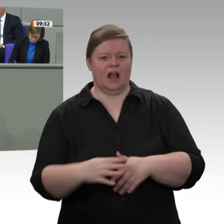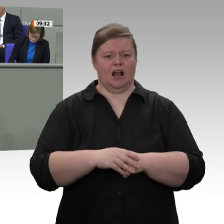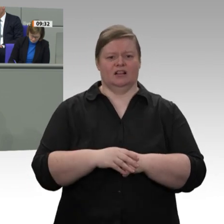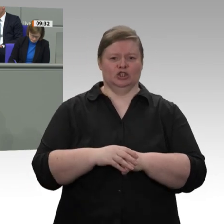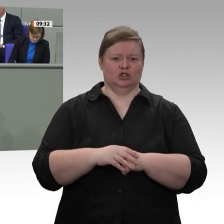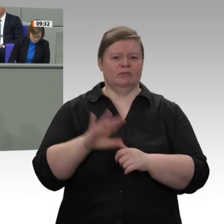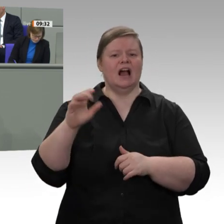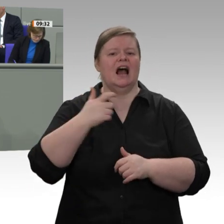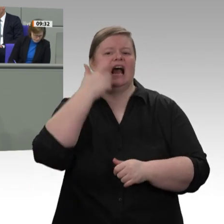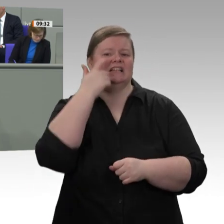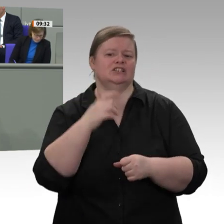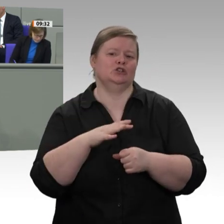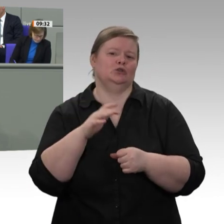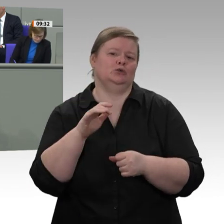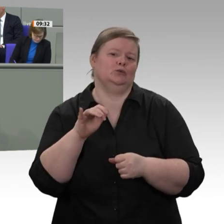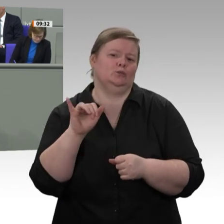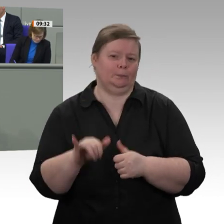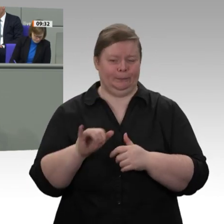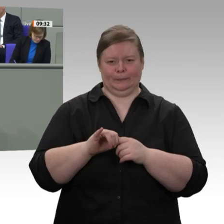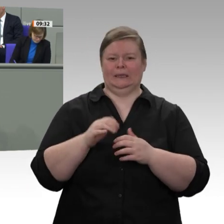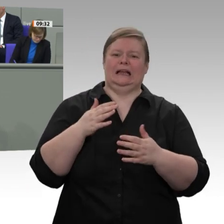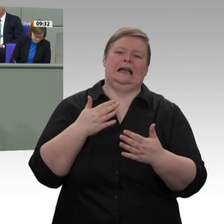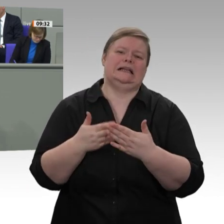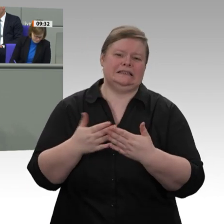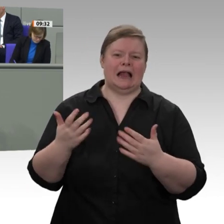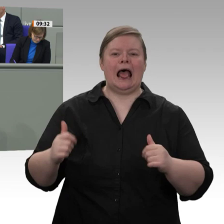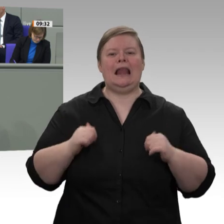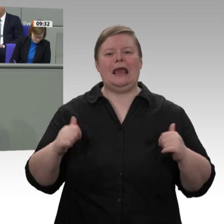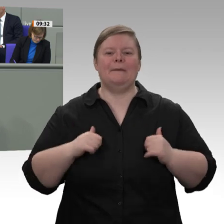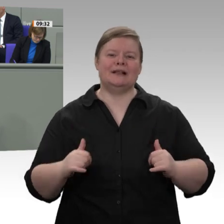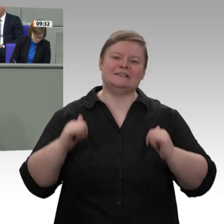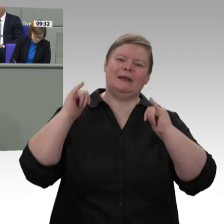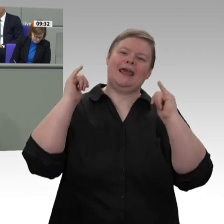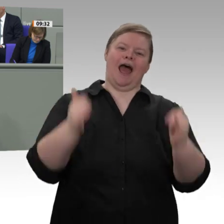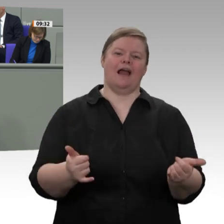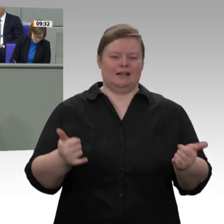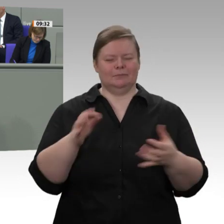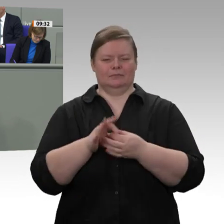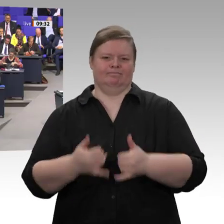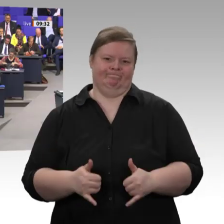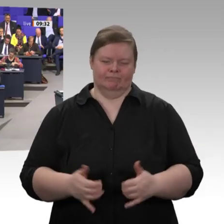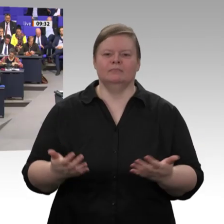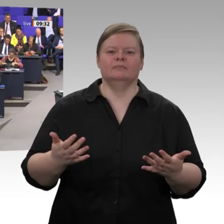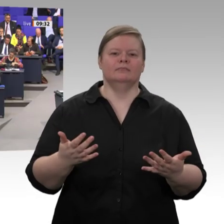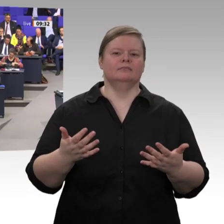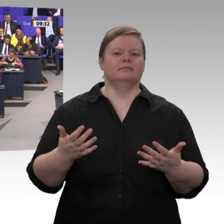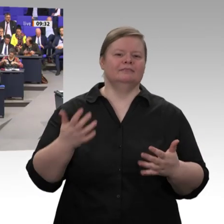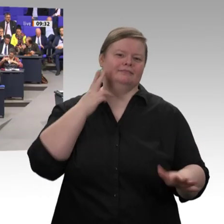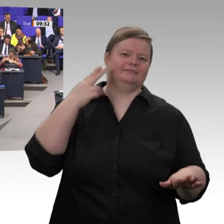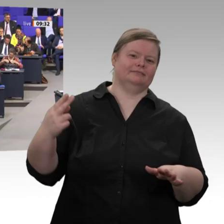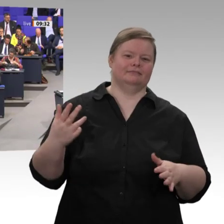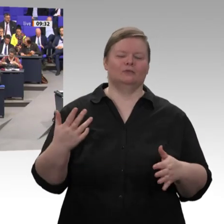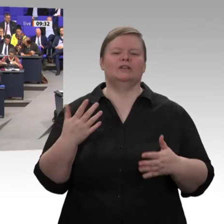dann wird ausgemistet. Dort steht der Feind dieser Demokratie und wir müssen es benennen, meine Damen und Herren.